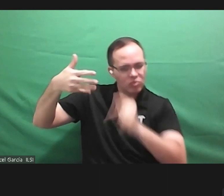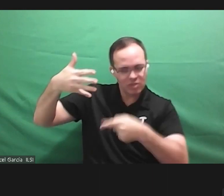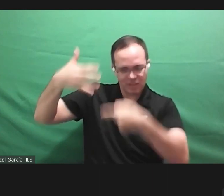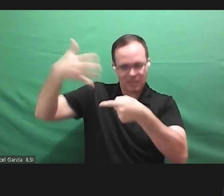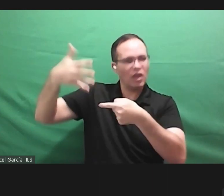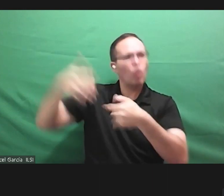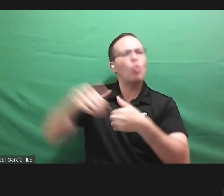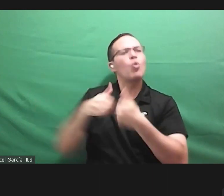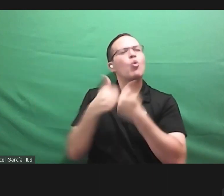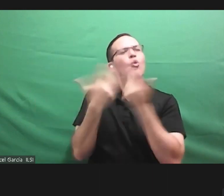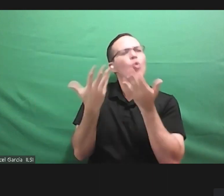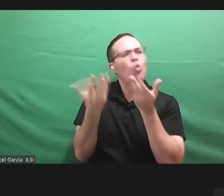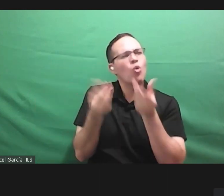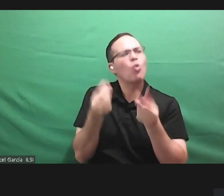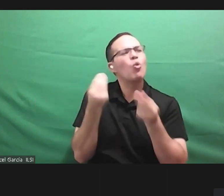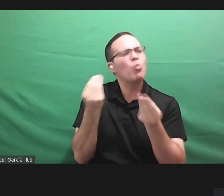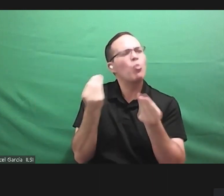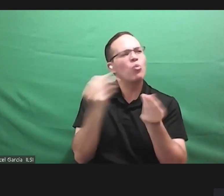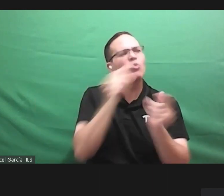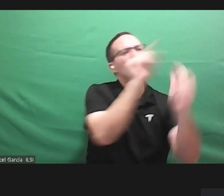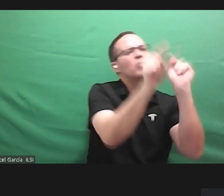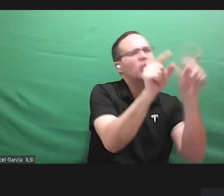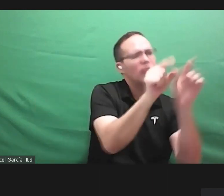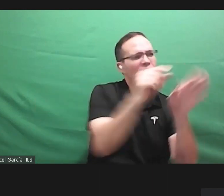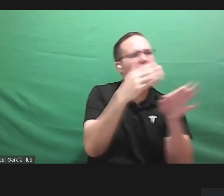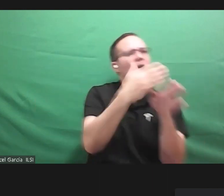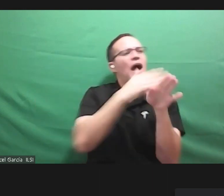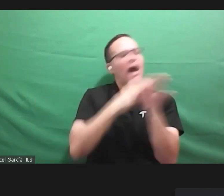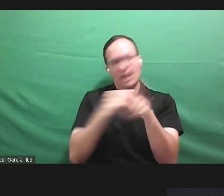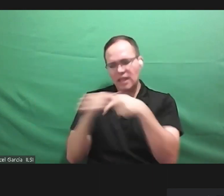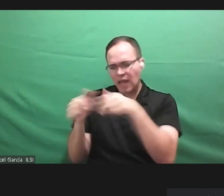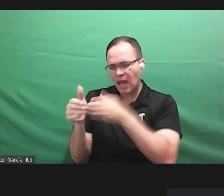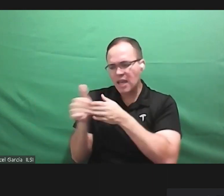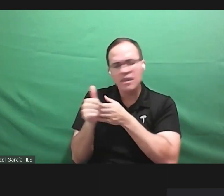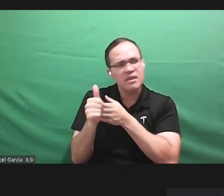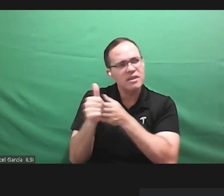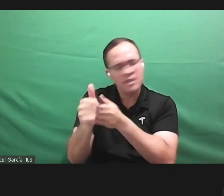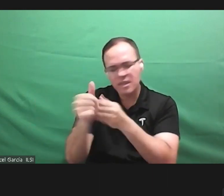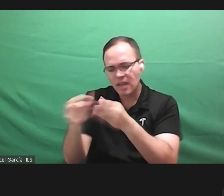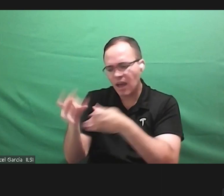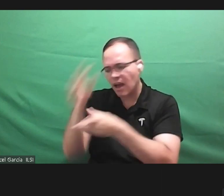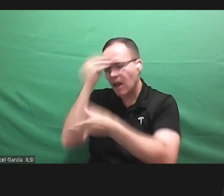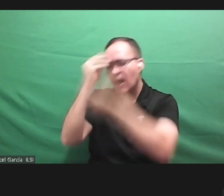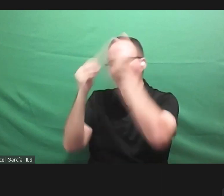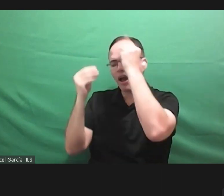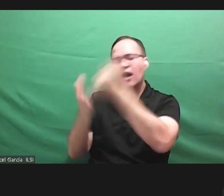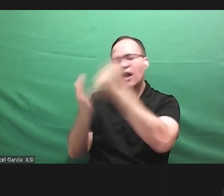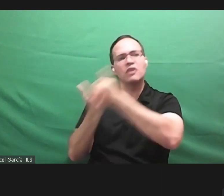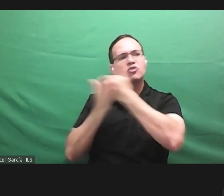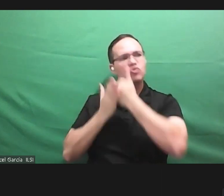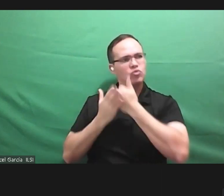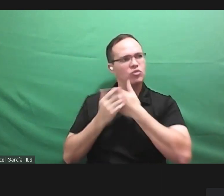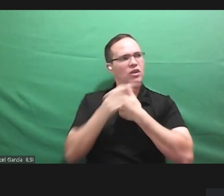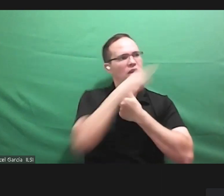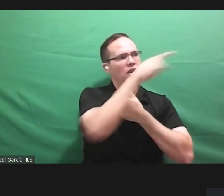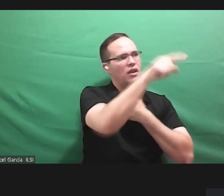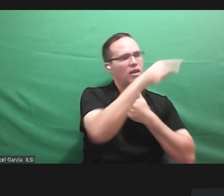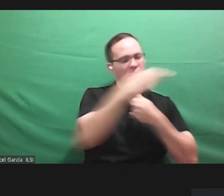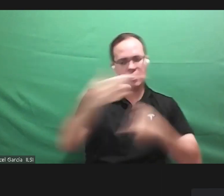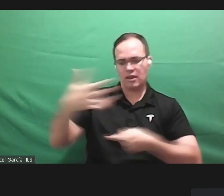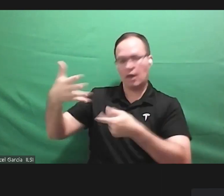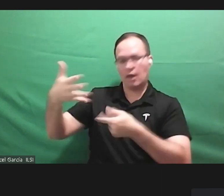Y también para, no sé cómo explicar, pero para aprender estas